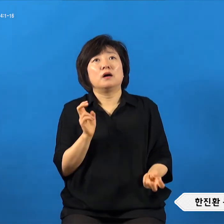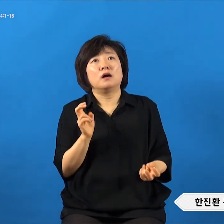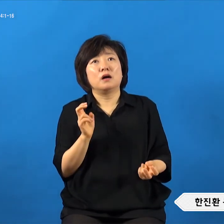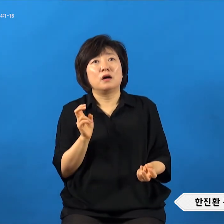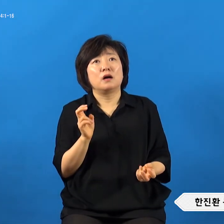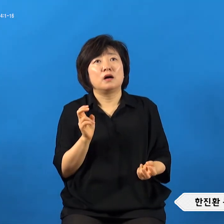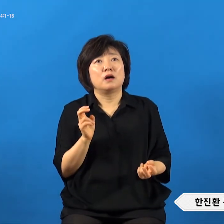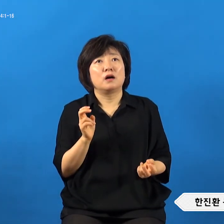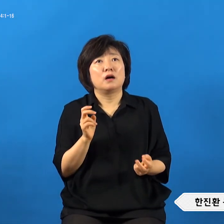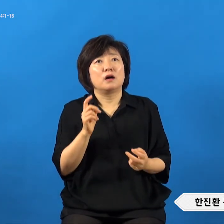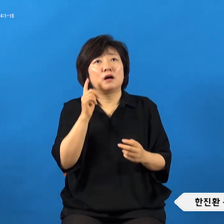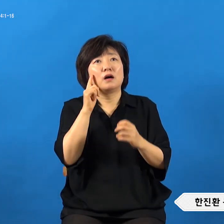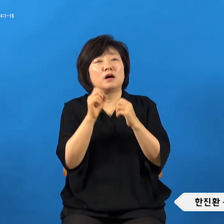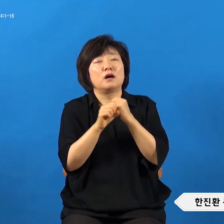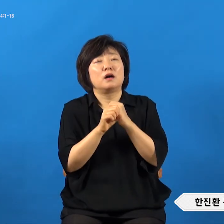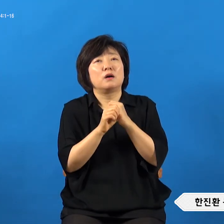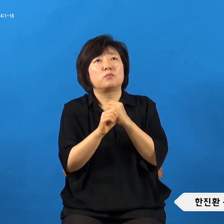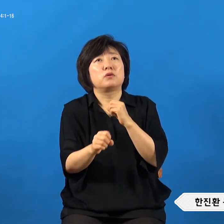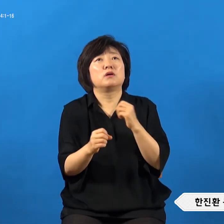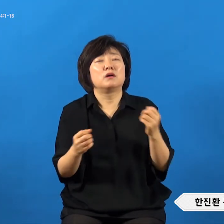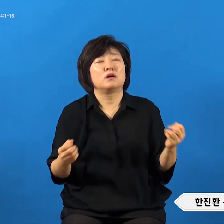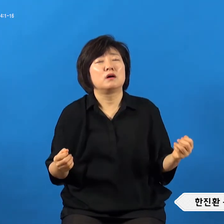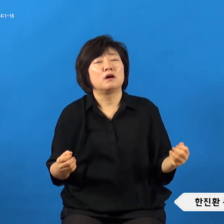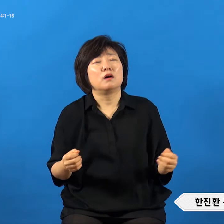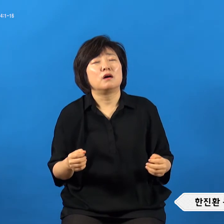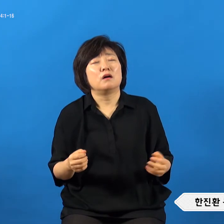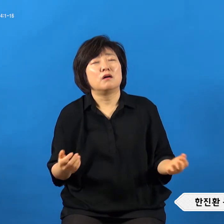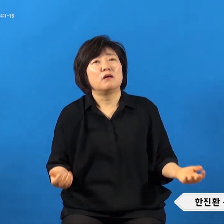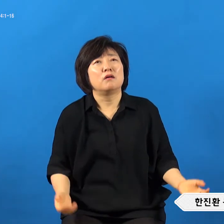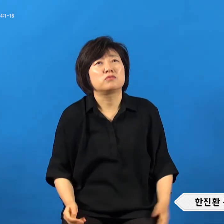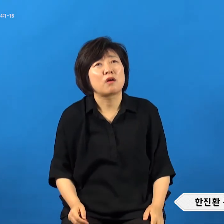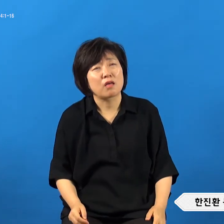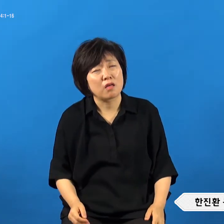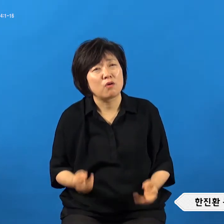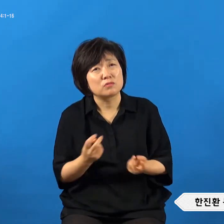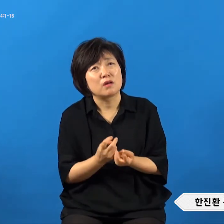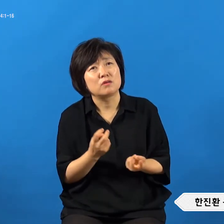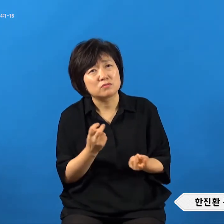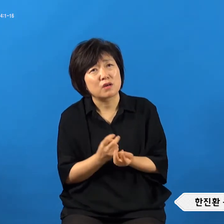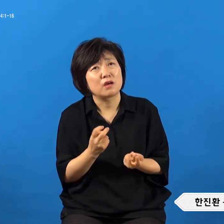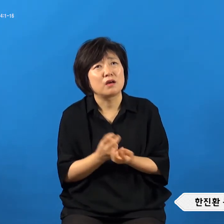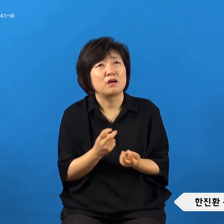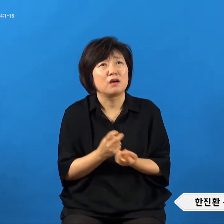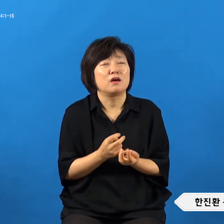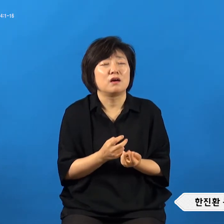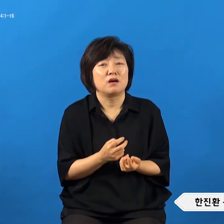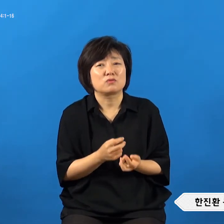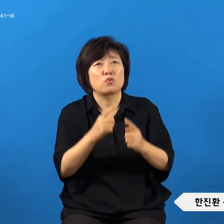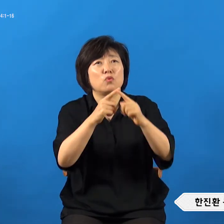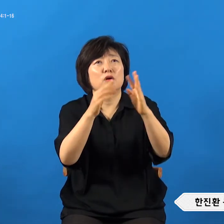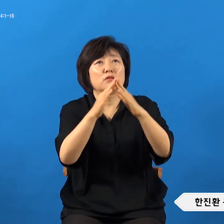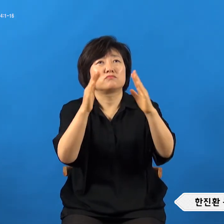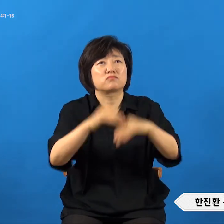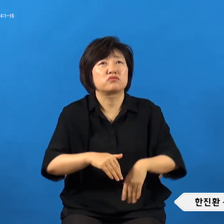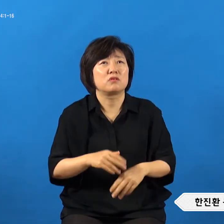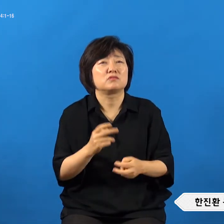어찌 할 바를 모릅니다. 이 집사님도 멍하니 허공만 쳐다보고 있는 날이